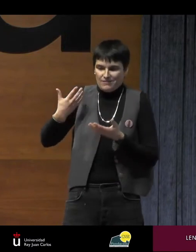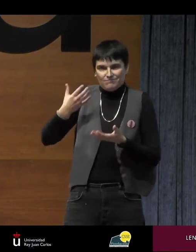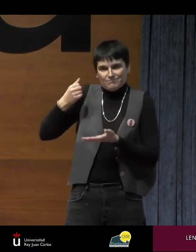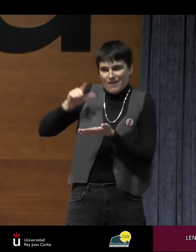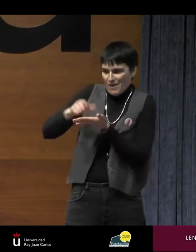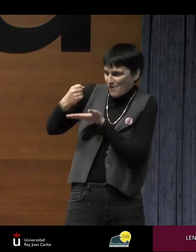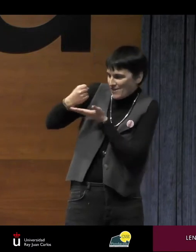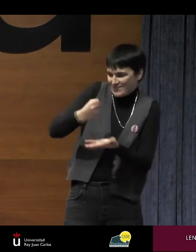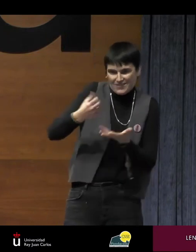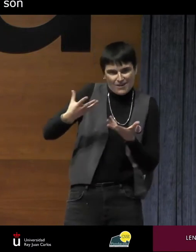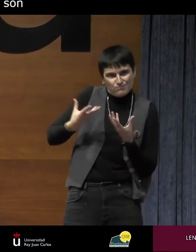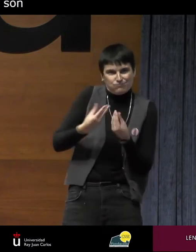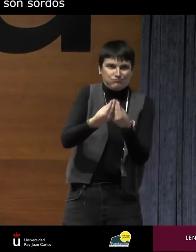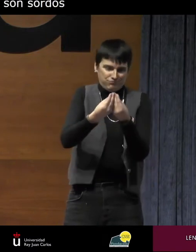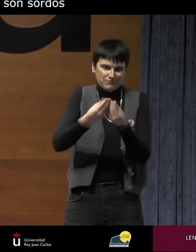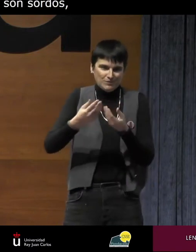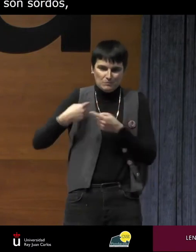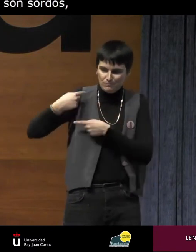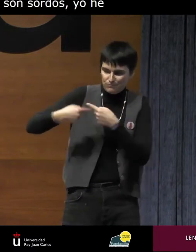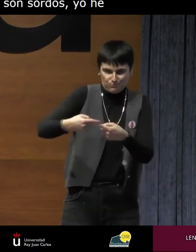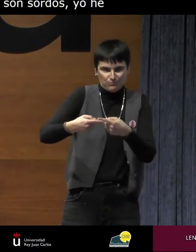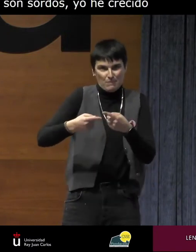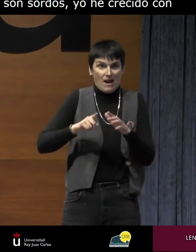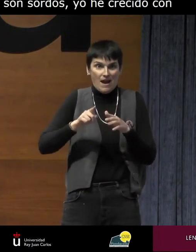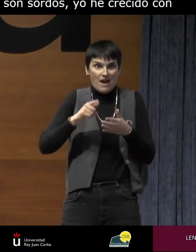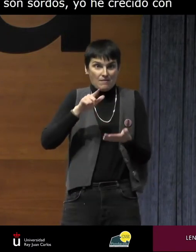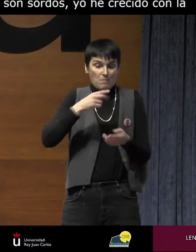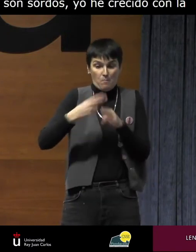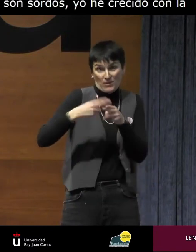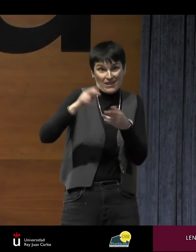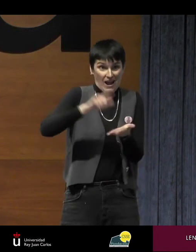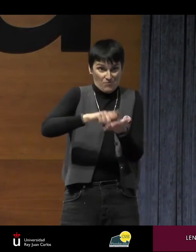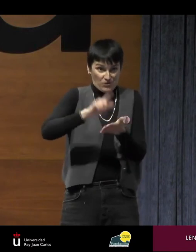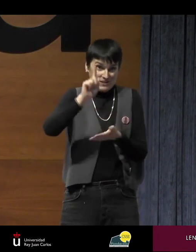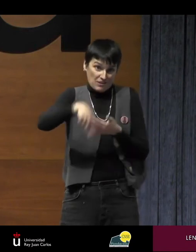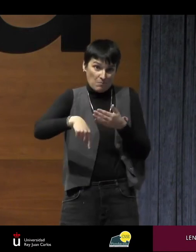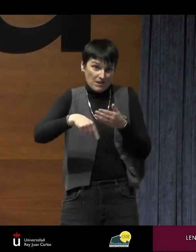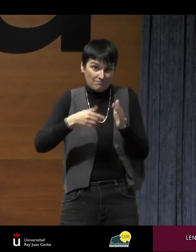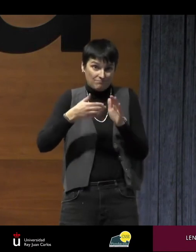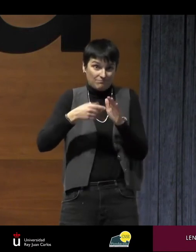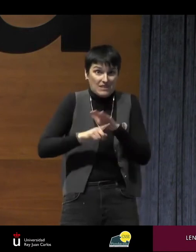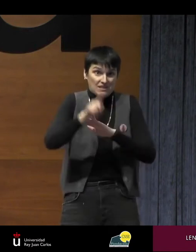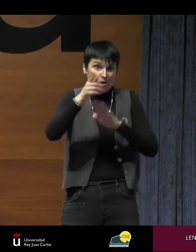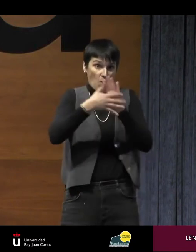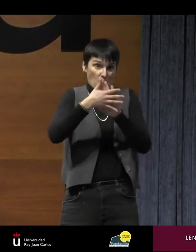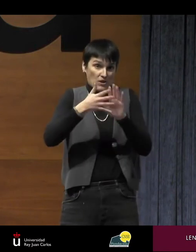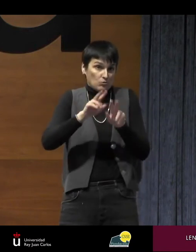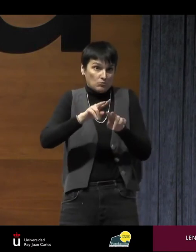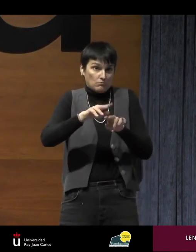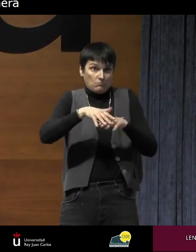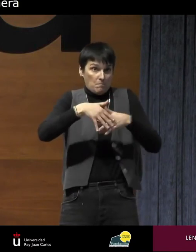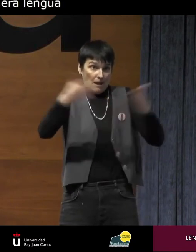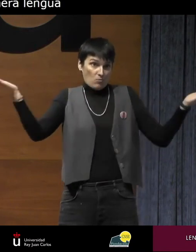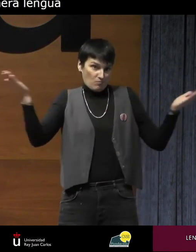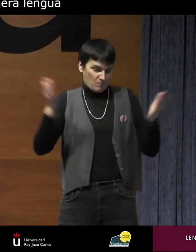signos y para mí genera una lengua y una cultura propia. Es importante también